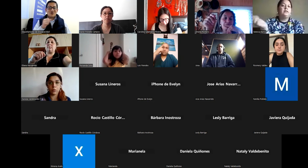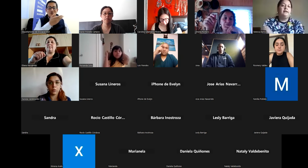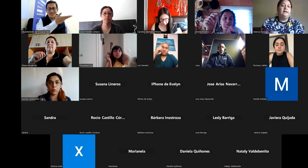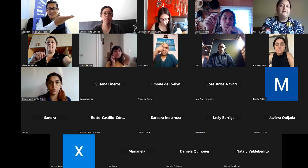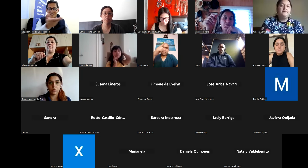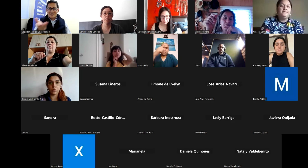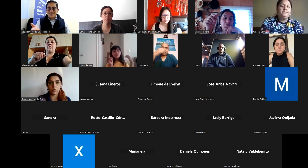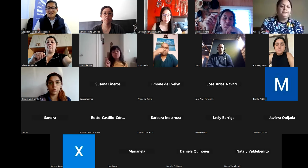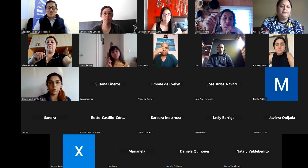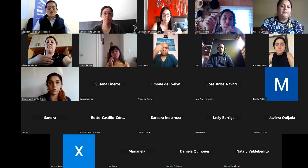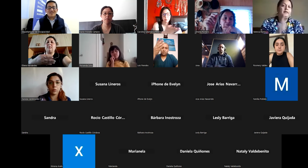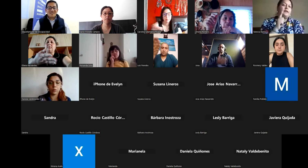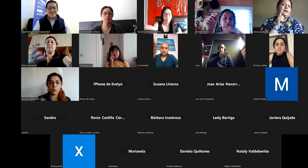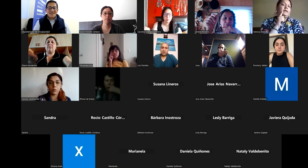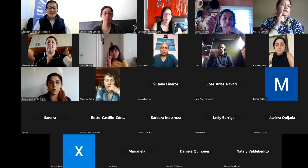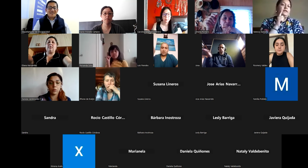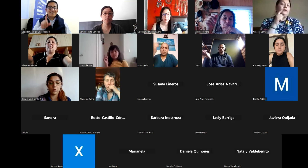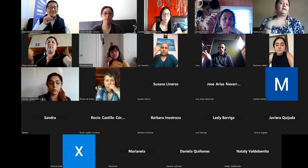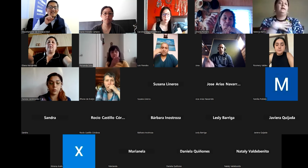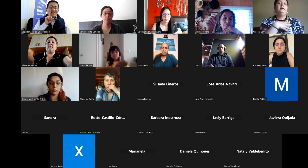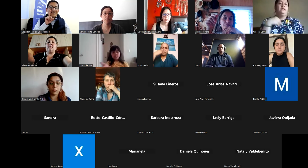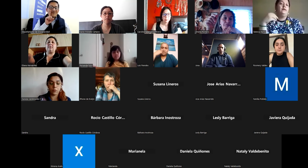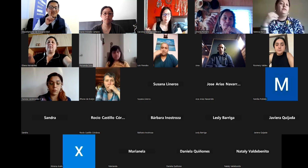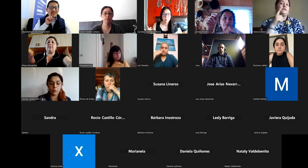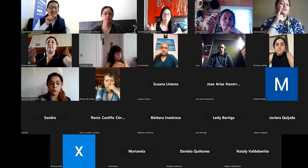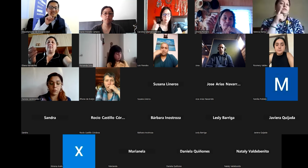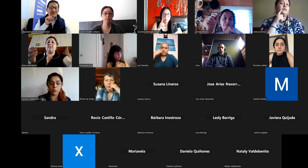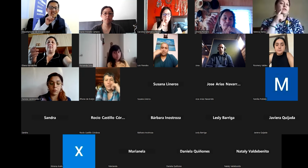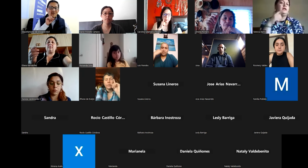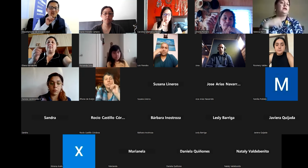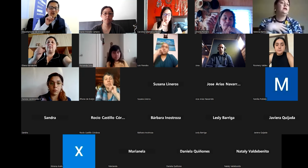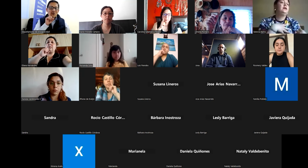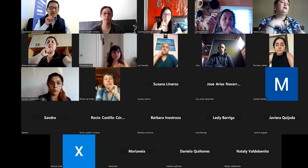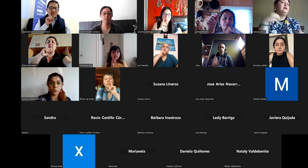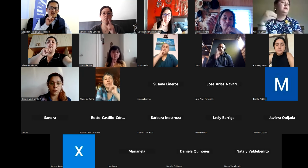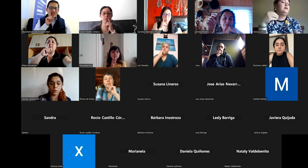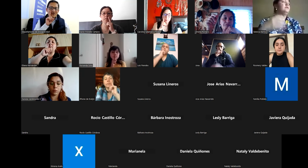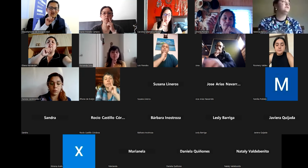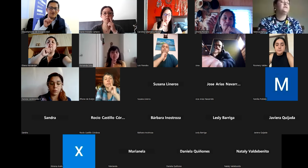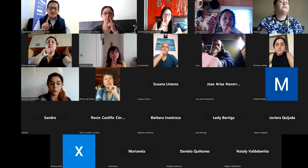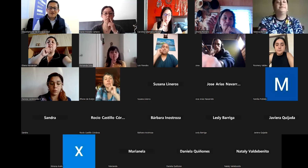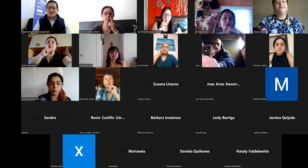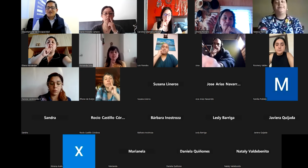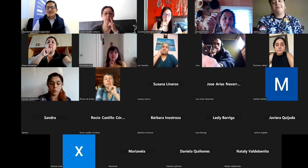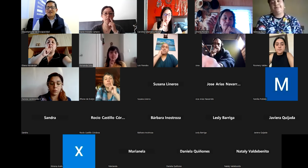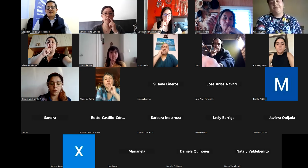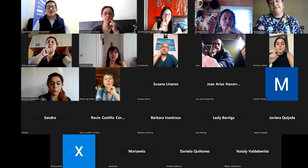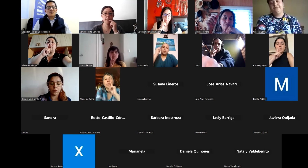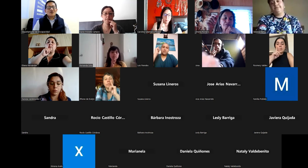ustedes y cómo es ese tener el verbo tener cierto que también es un pronombre interrogativo y hijos